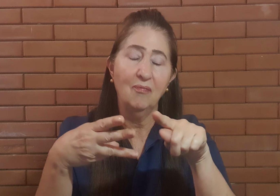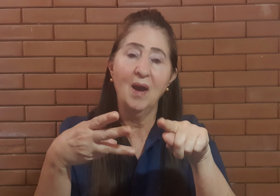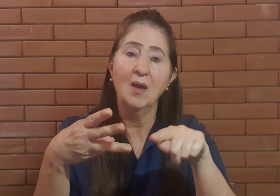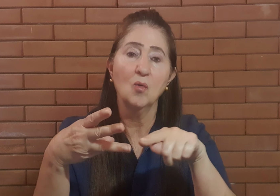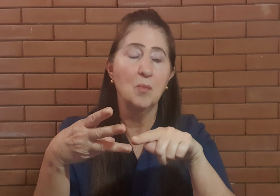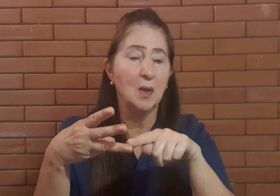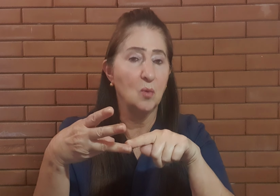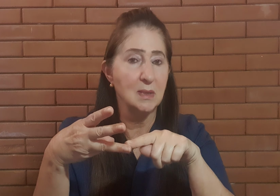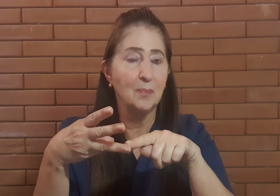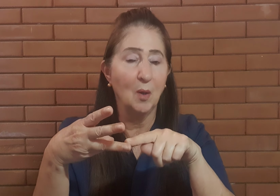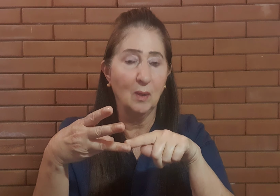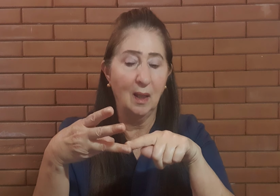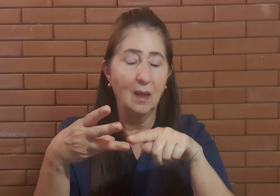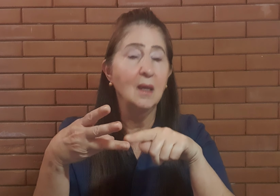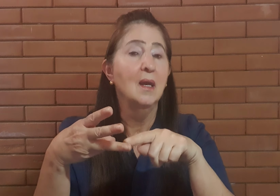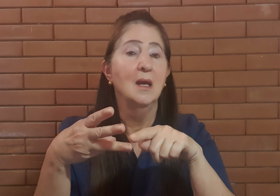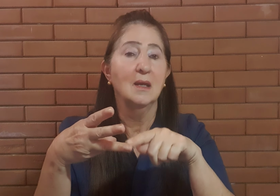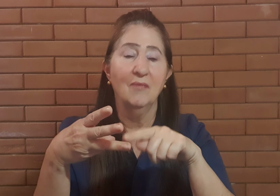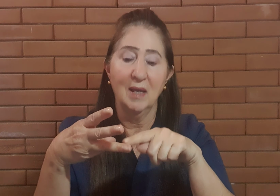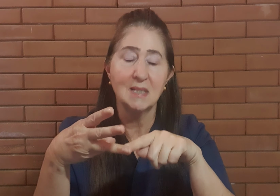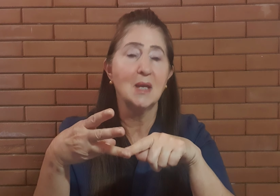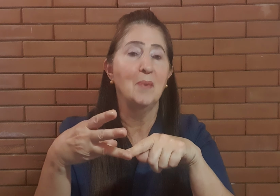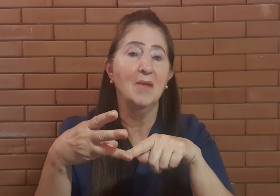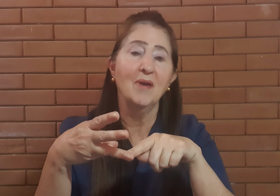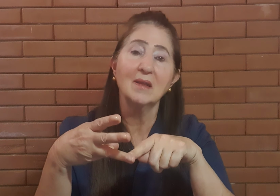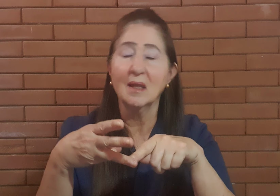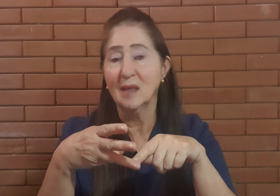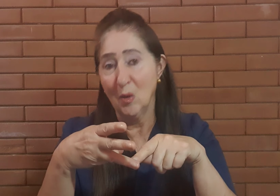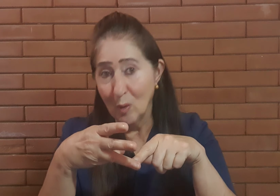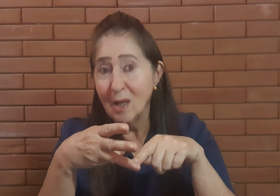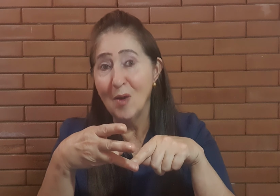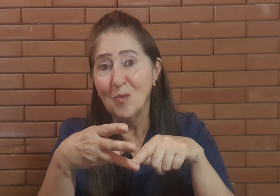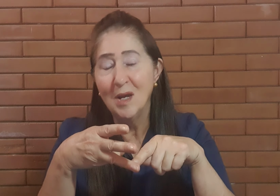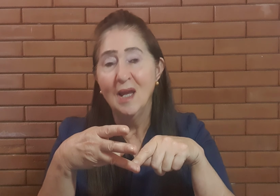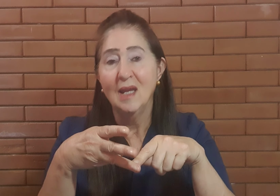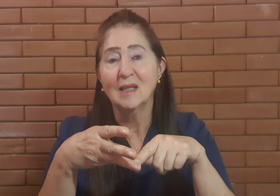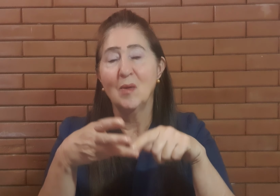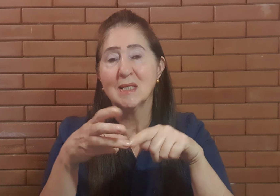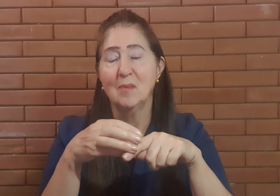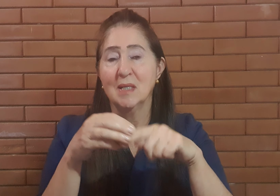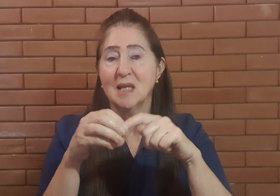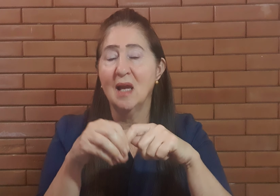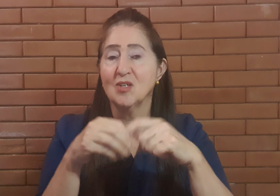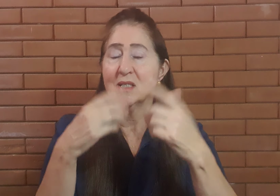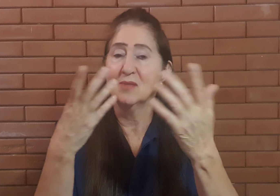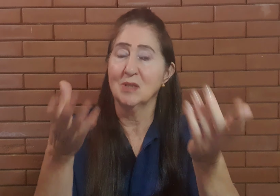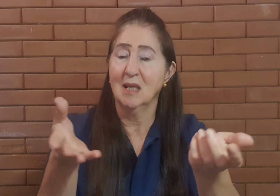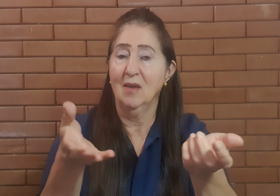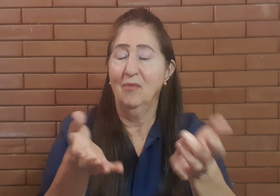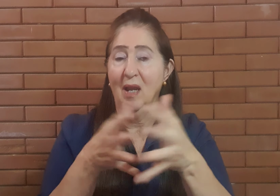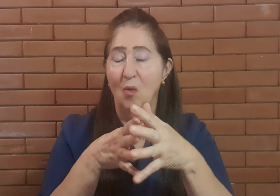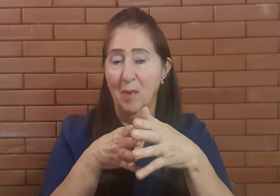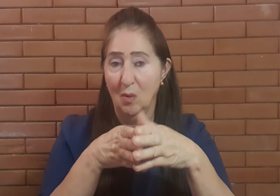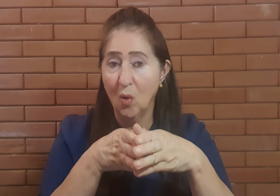fala alguma coisa para alguém que vai receber e vai entender ou não. Então, essa mensagem, às vezes você quer falar uma